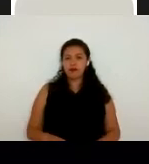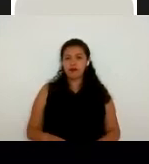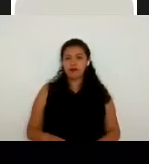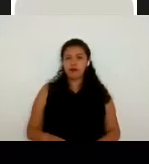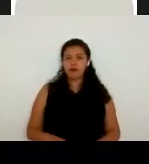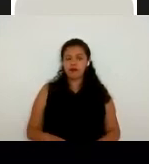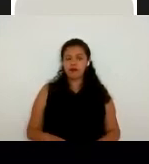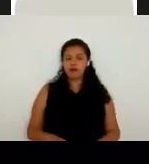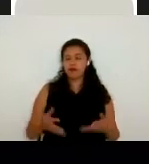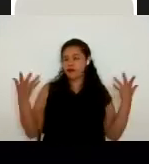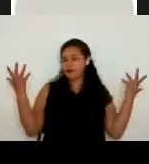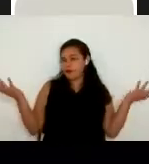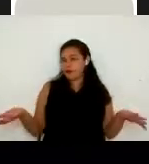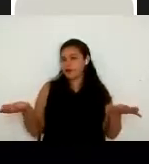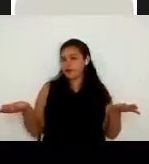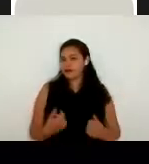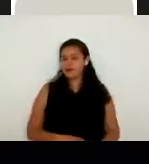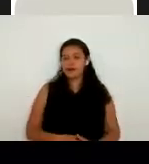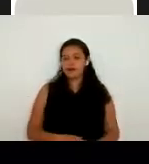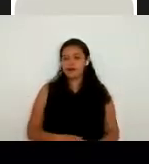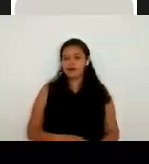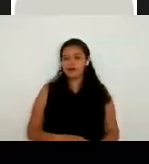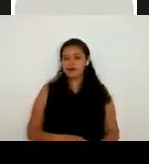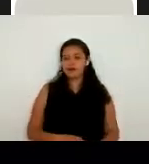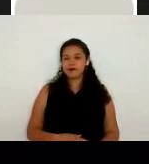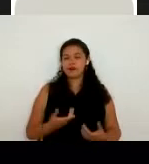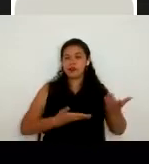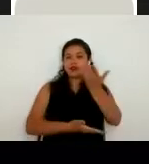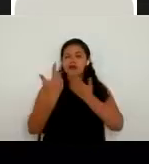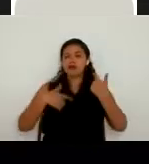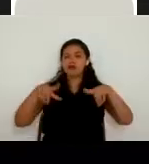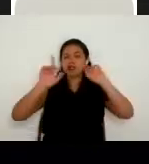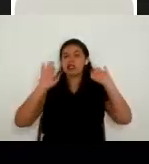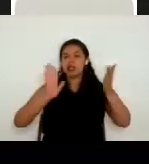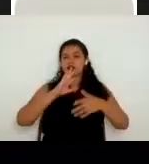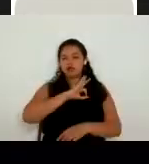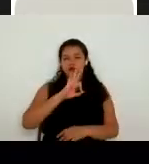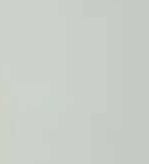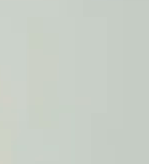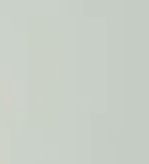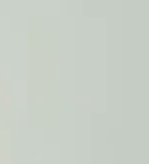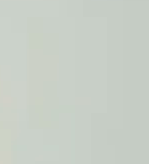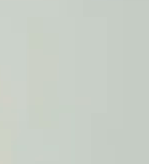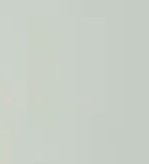bueno podemos dejar de compartir acá esta verdad de pendiente